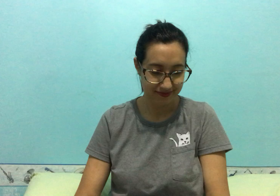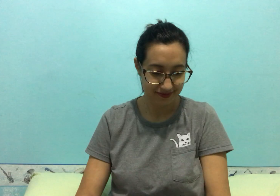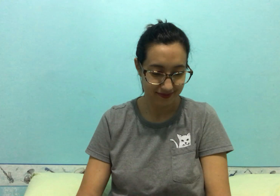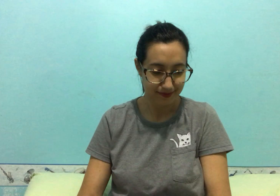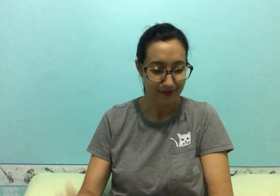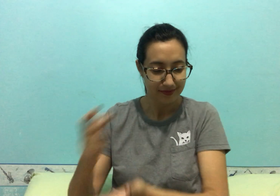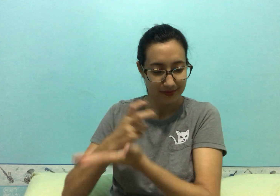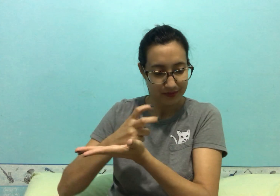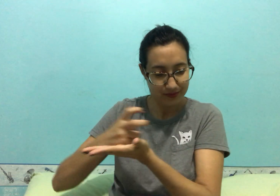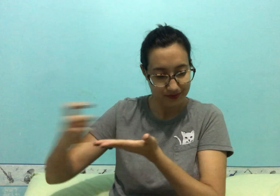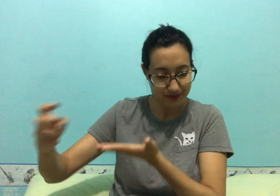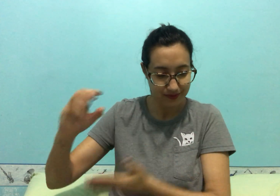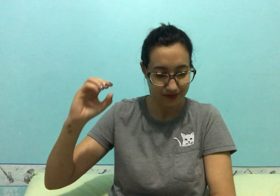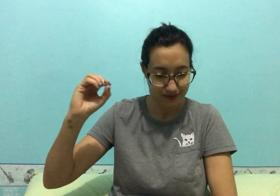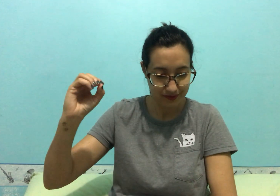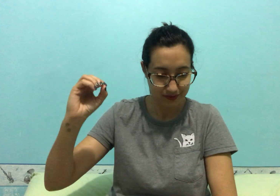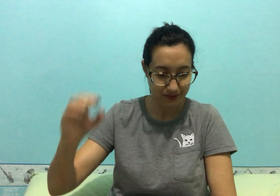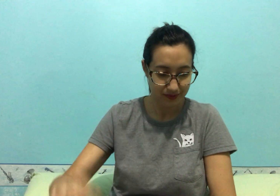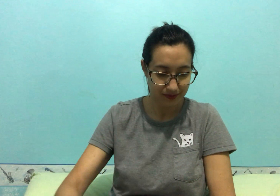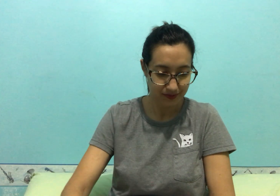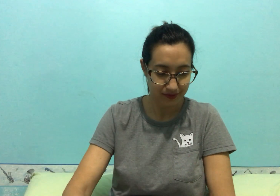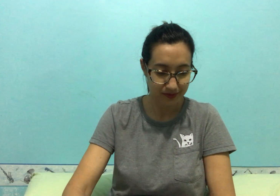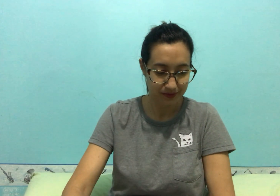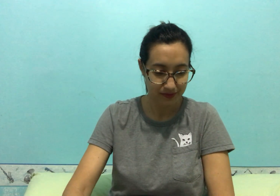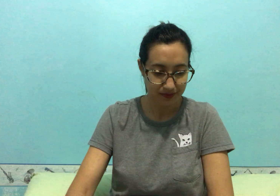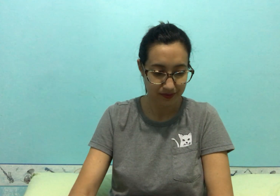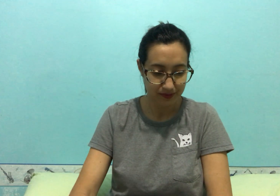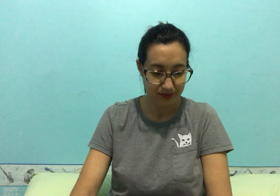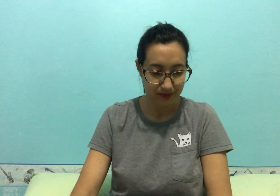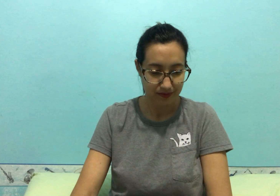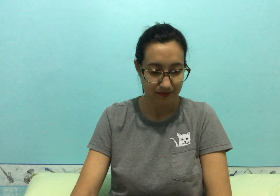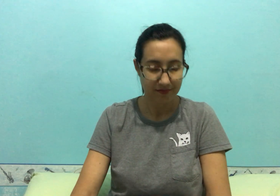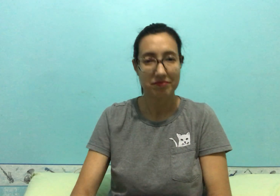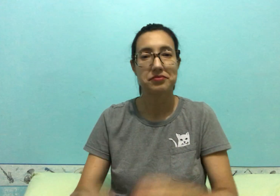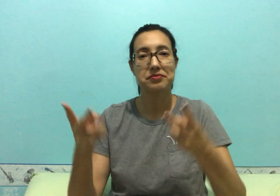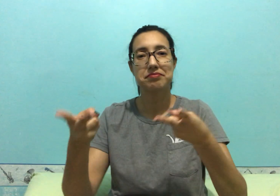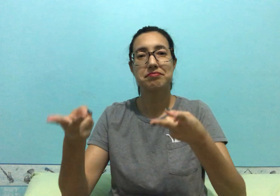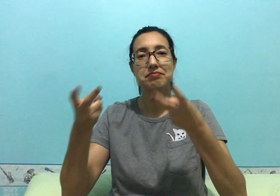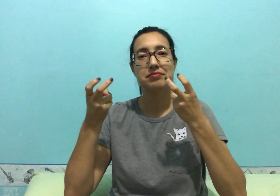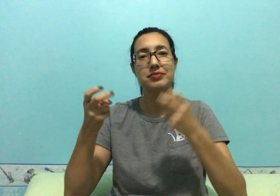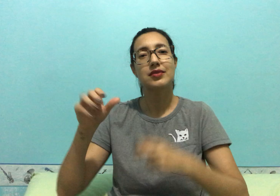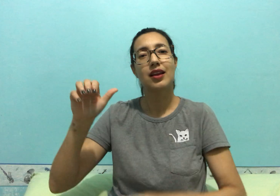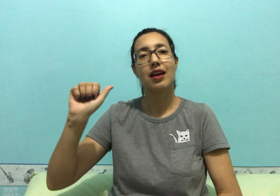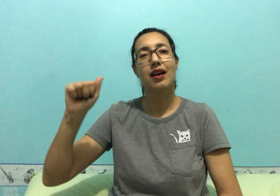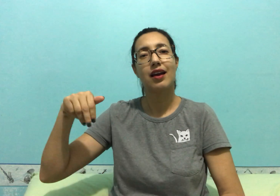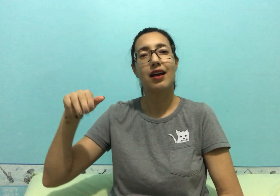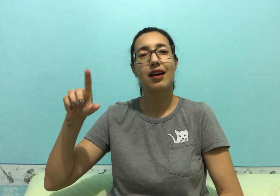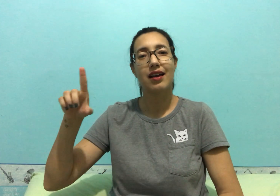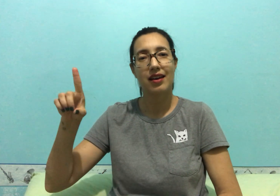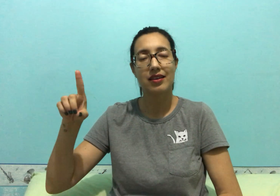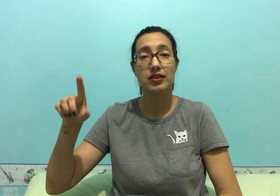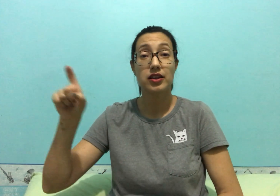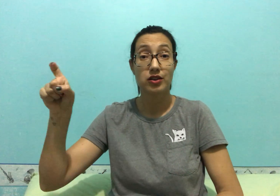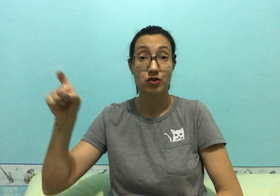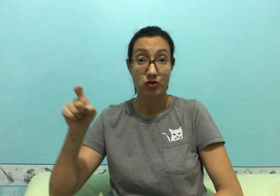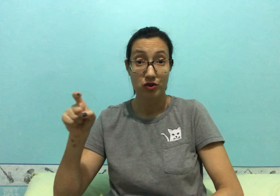A não B, 1. E nós vimos que no AND, um AND de x com 1 sai x, então nós